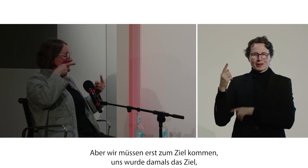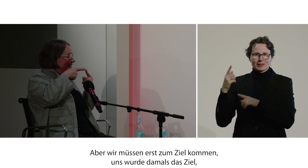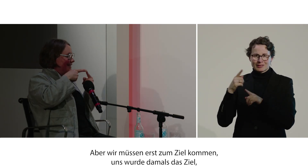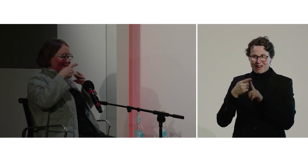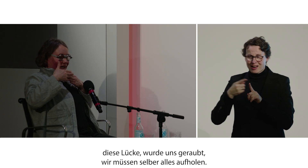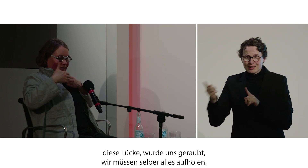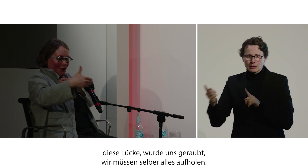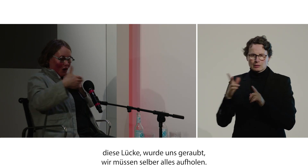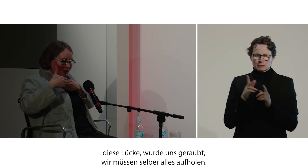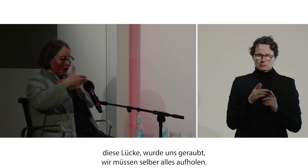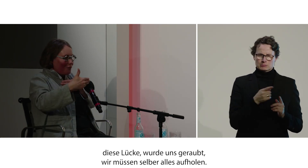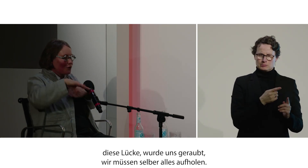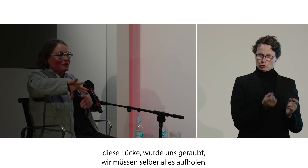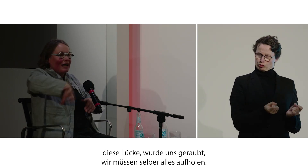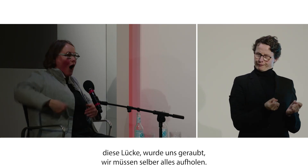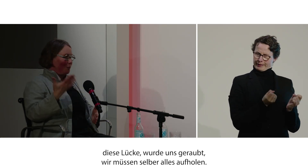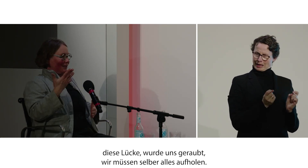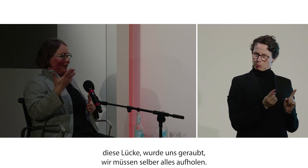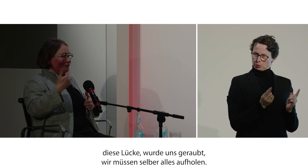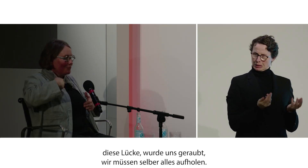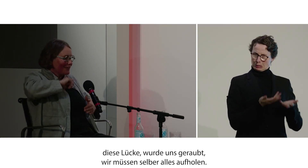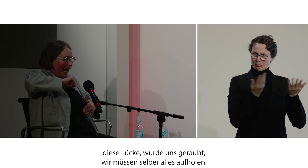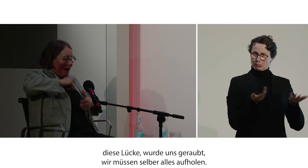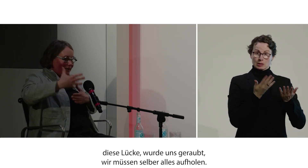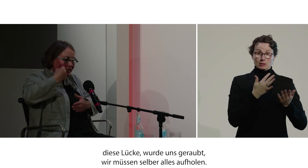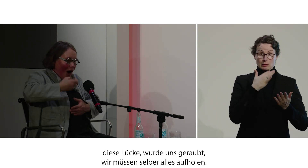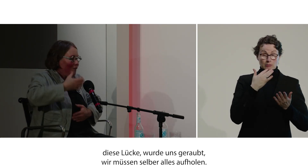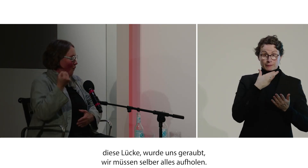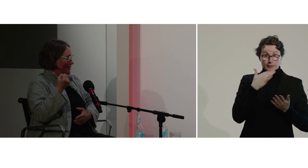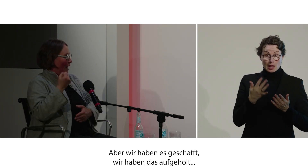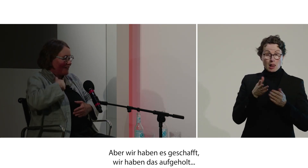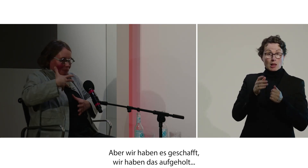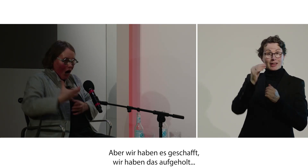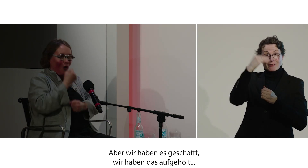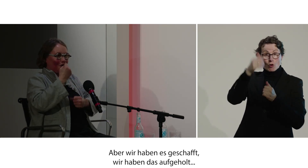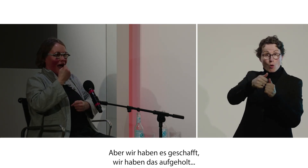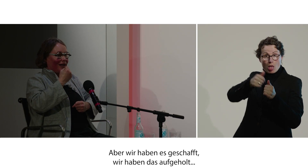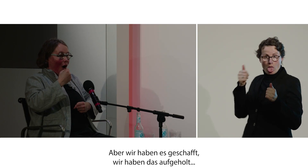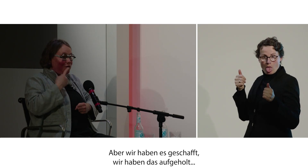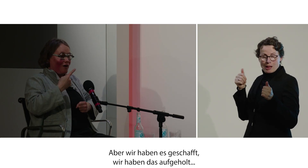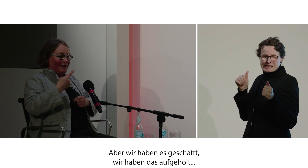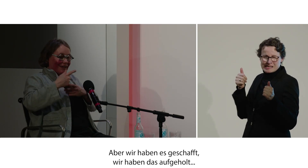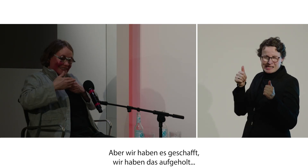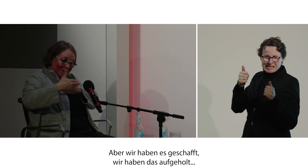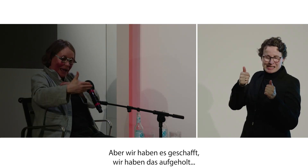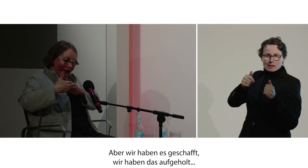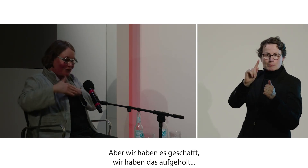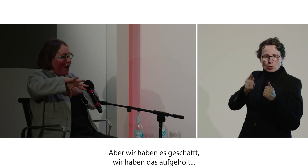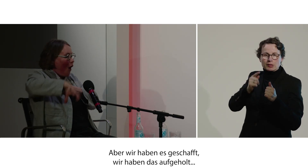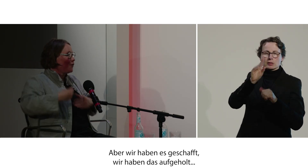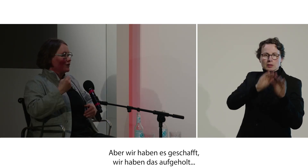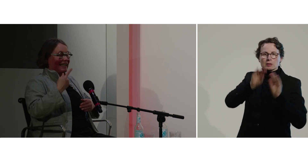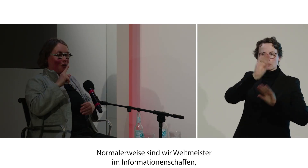damals das Ziel, diese Lücke, wurde uns geraubt. Und wir müssen selber alles aufholen. Aber wir haben es ja auch geschafft, obwohl wir diesen